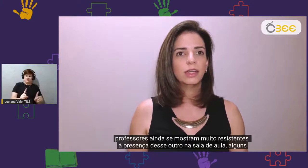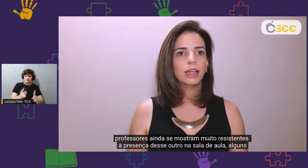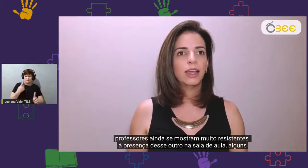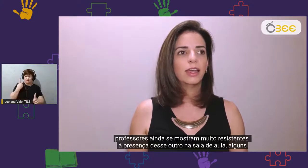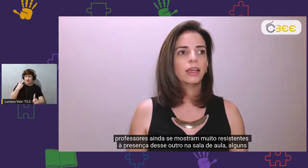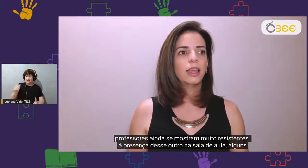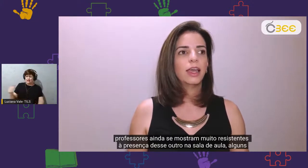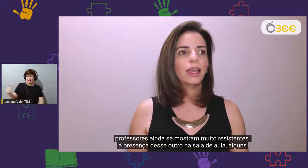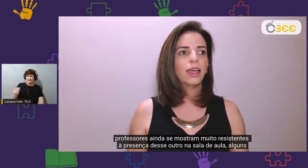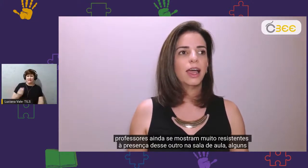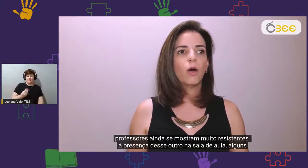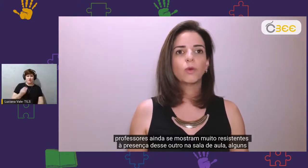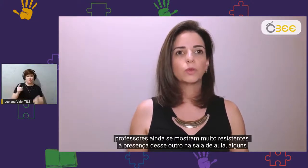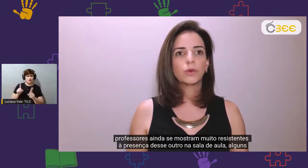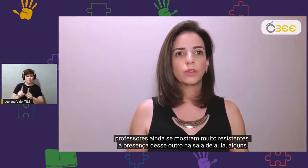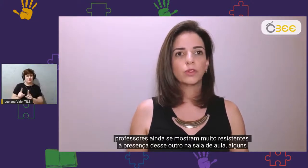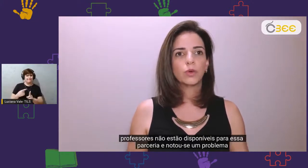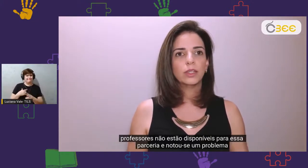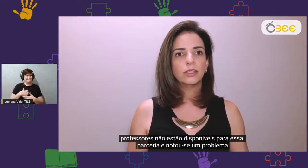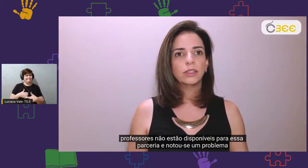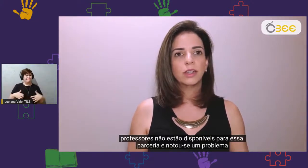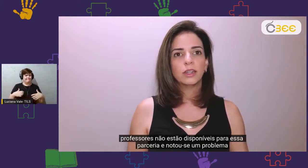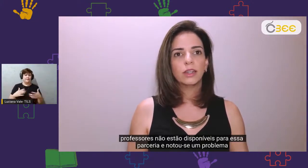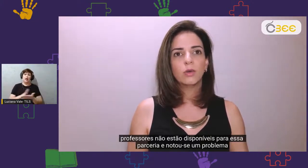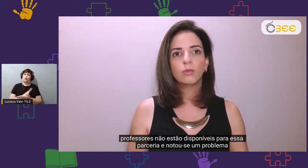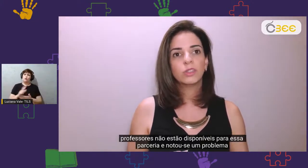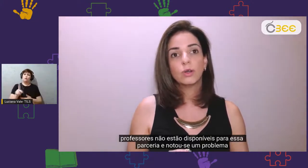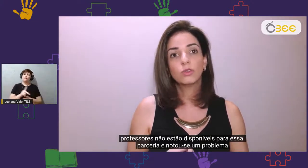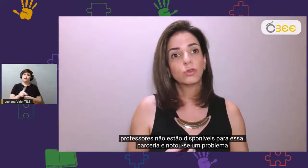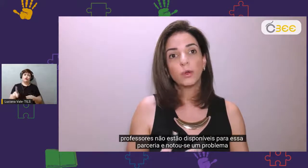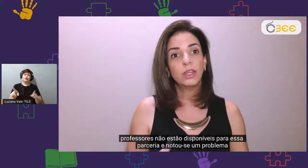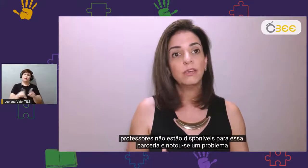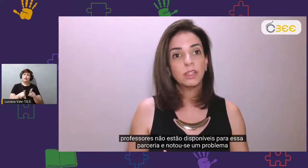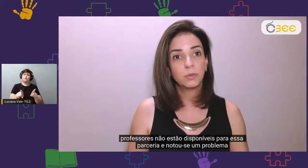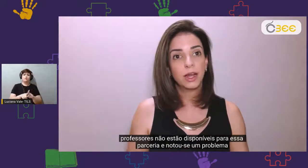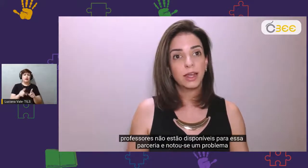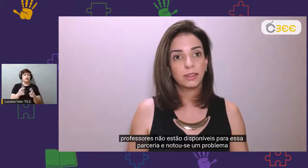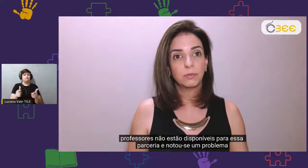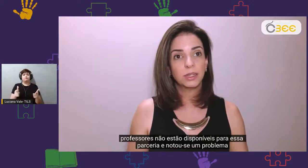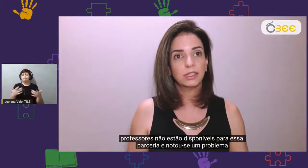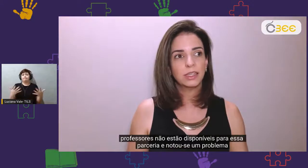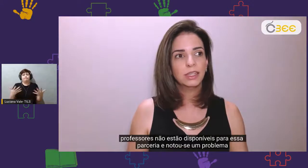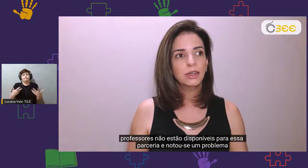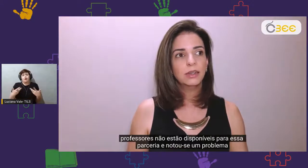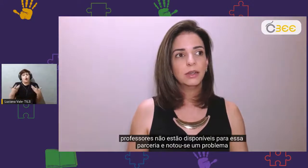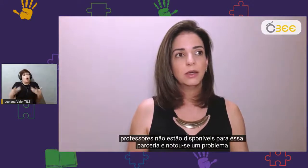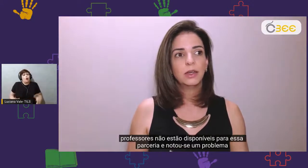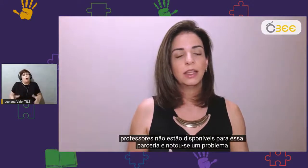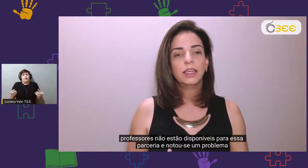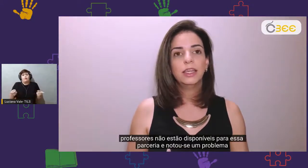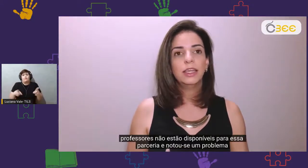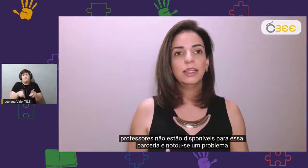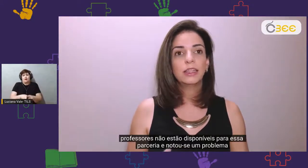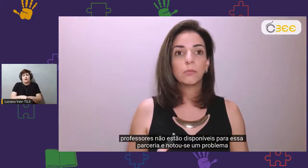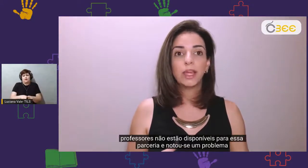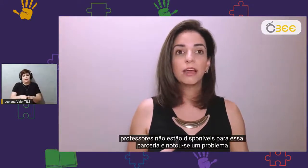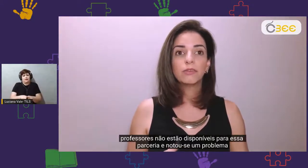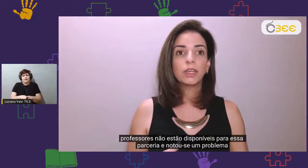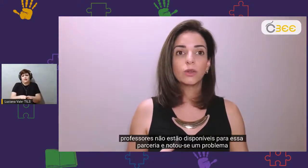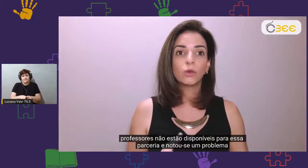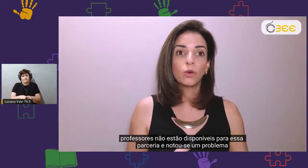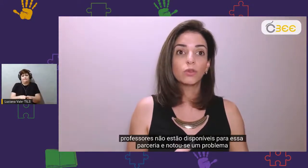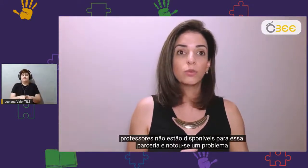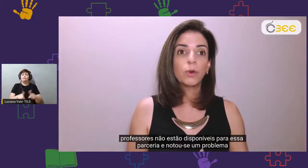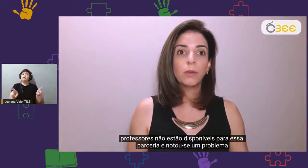aula, né? Alguns professores não estão disponíveis para essa parceria, e